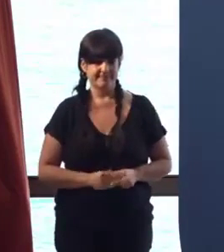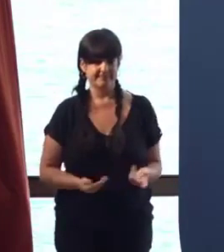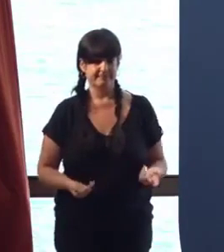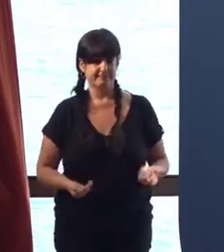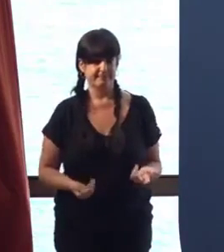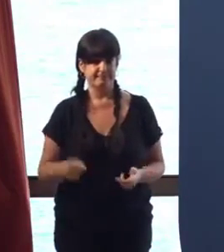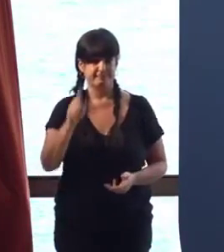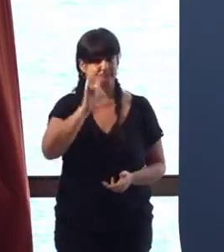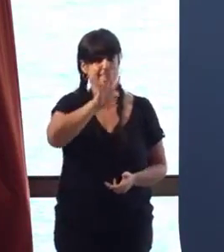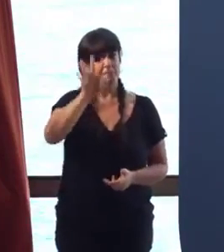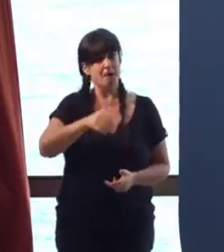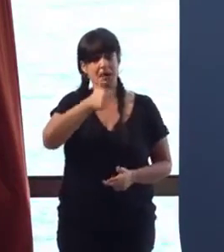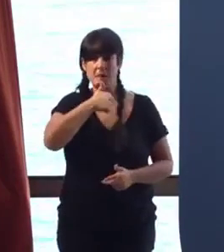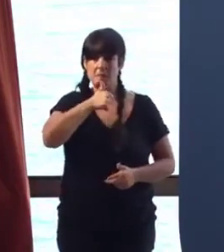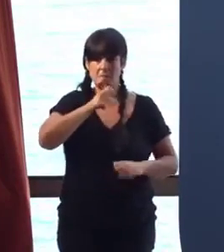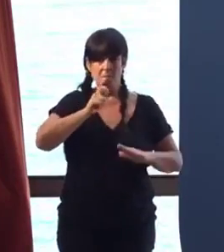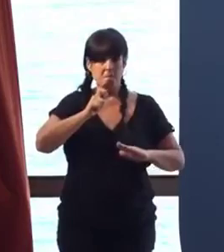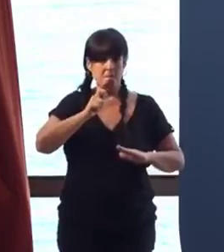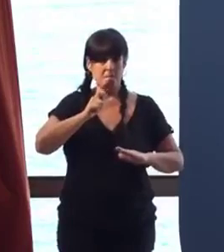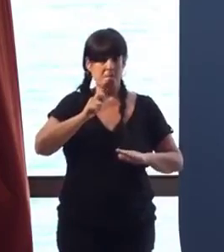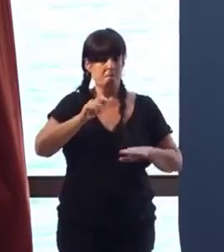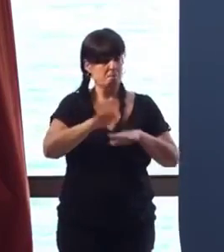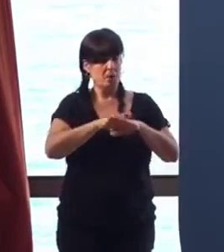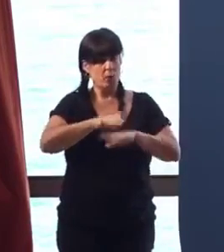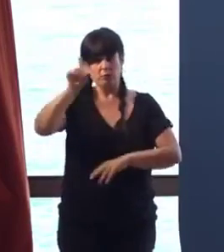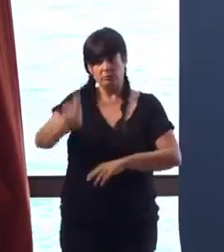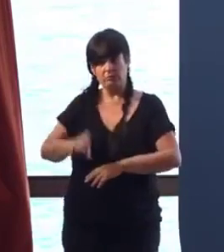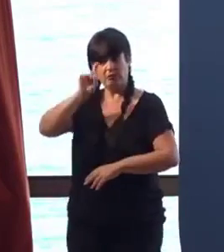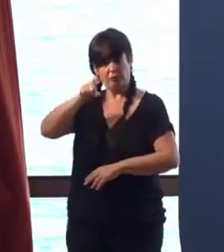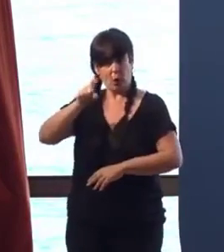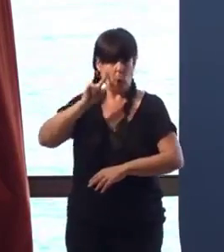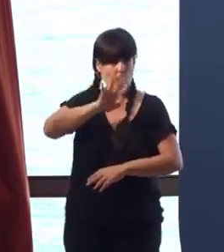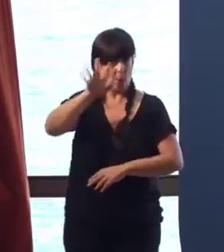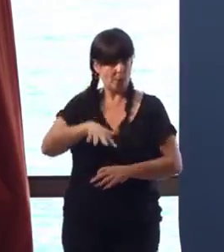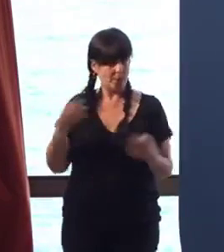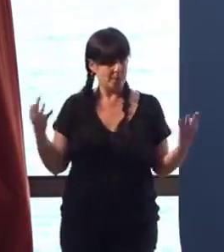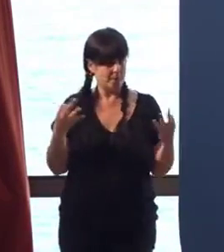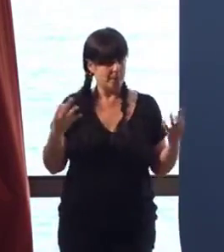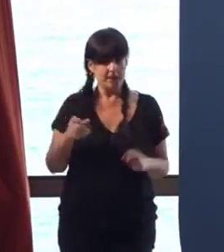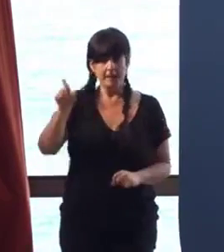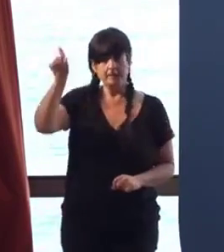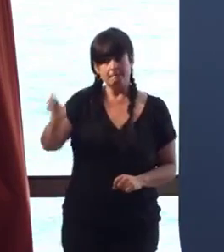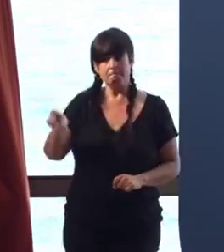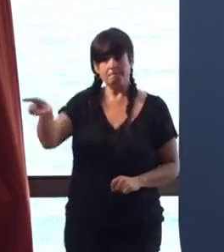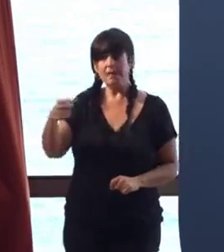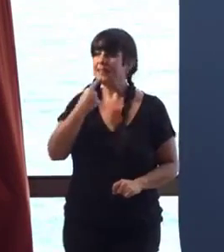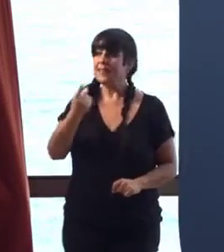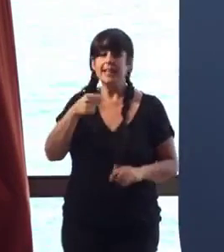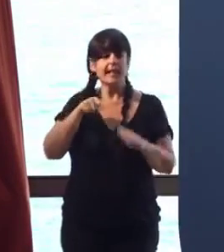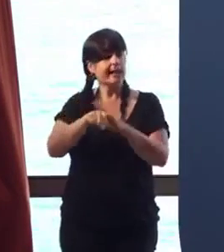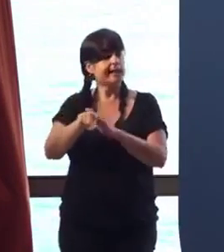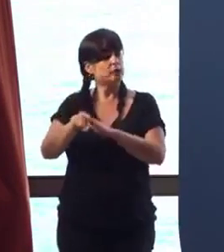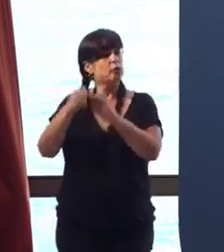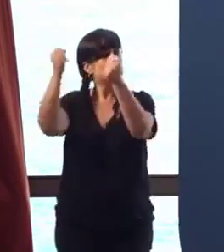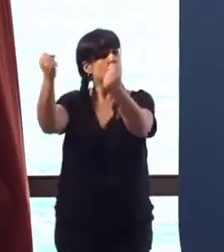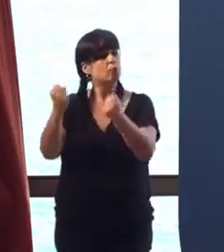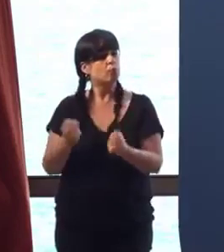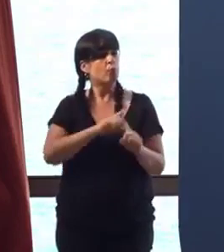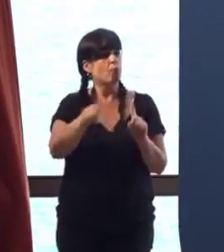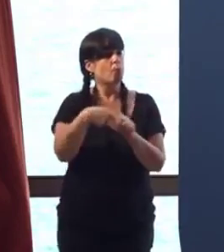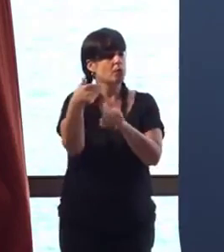Y parece que este señor, señor Feijó, presume de buen gestor y que va a ser en el futuro